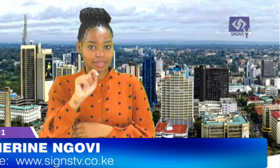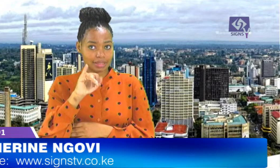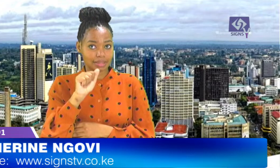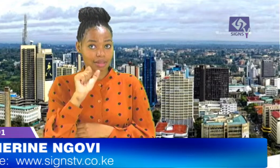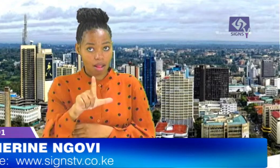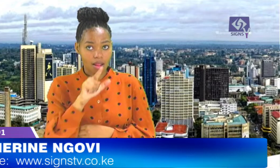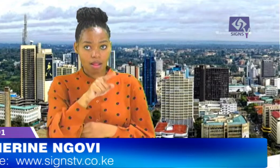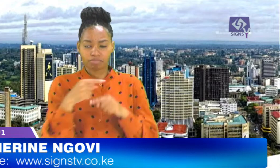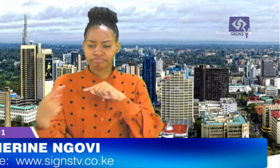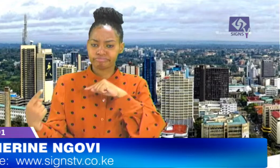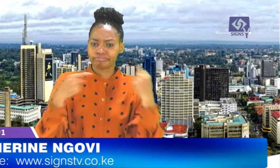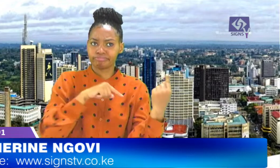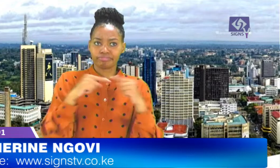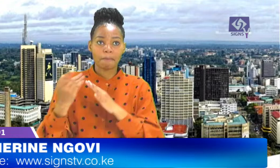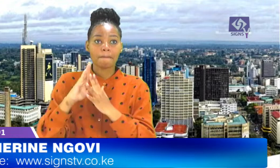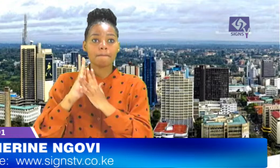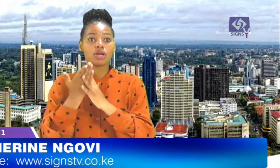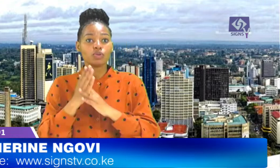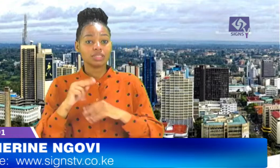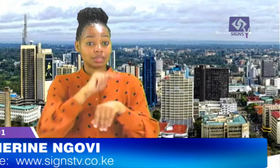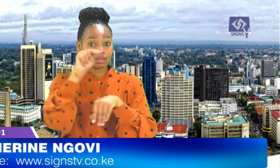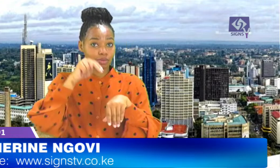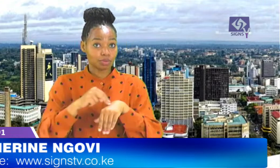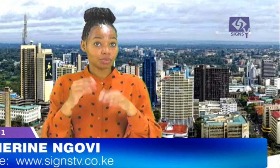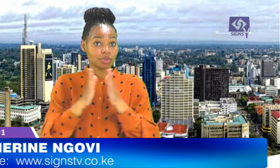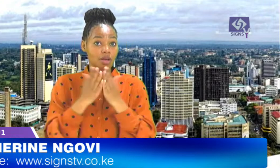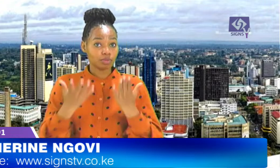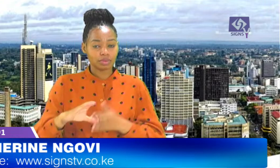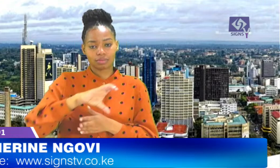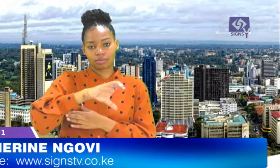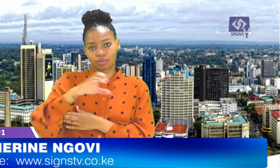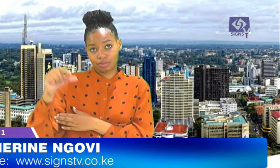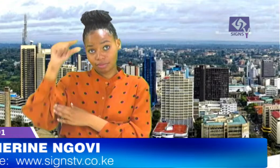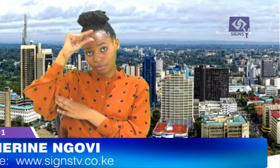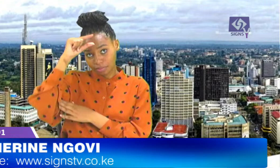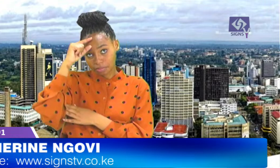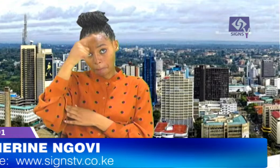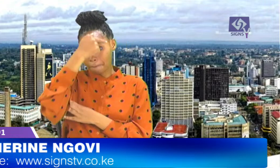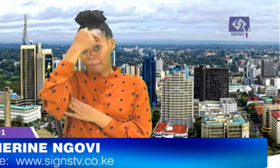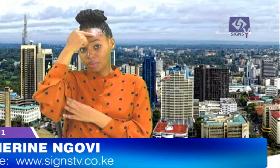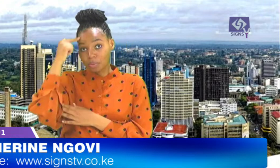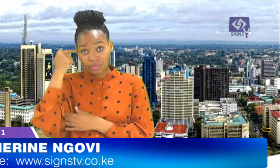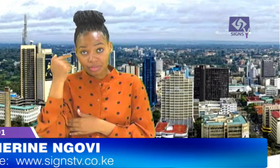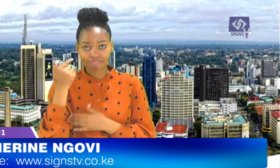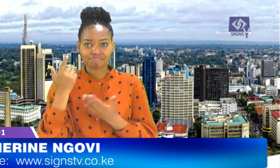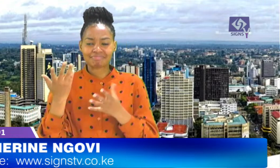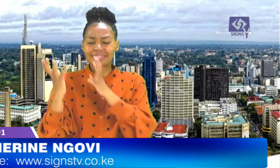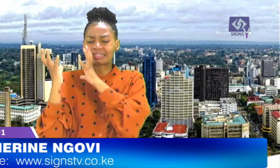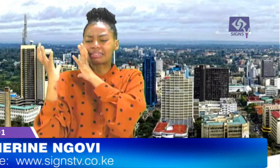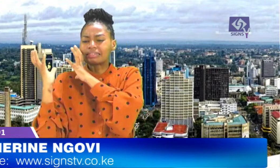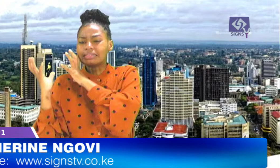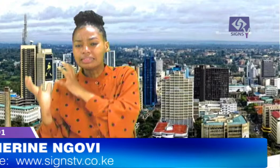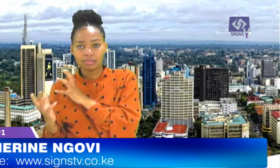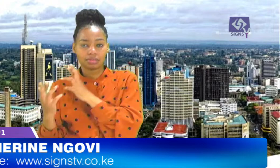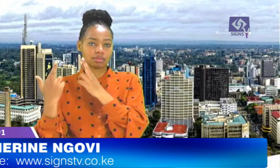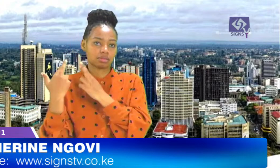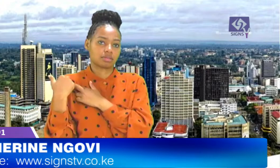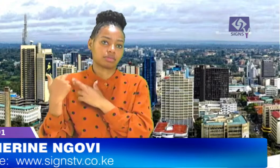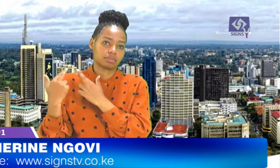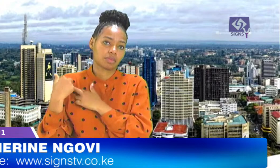The State Law Office has raised concerns over potential clashes between the national and the county